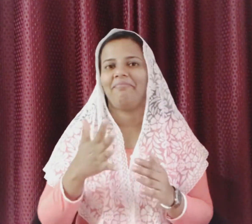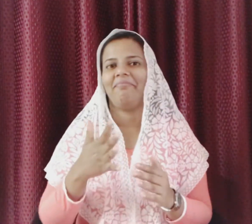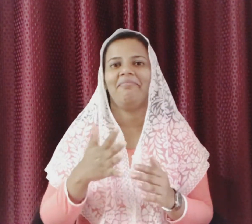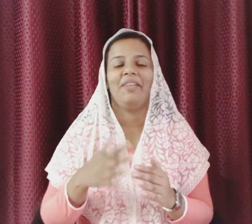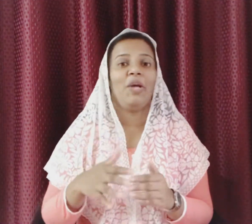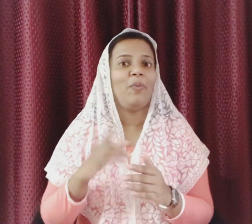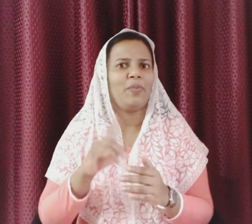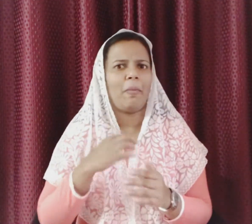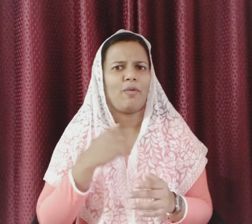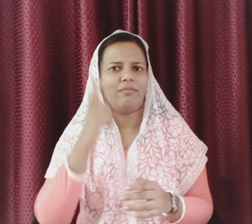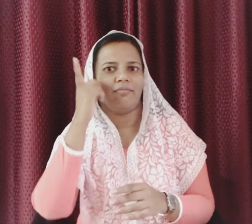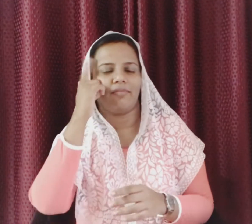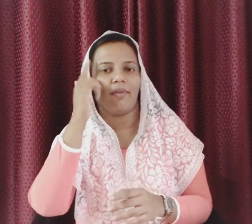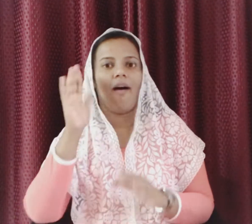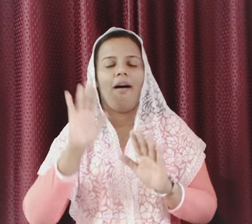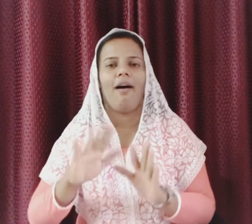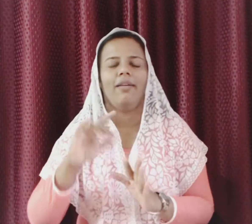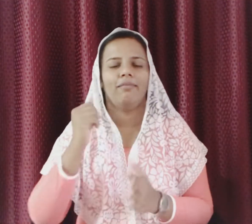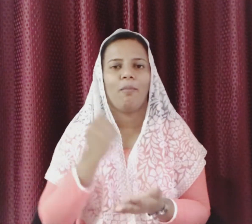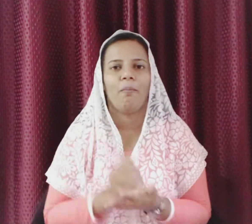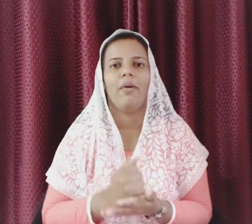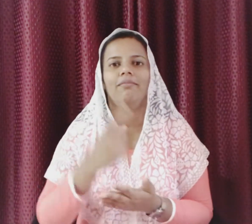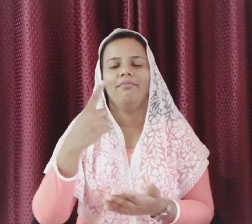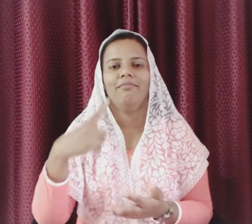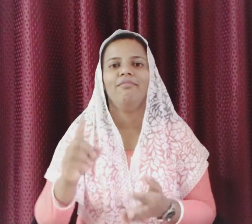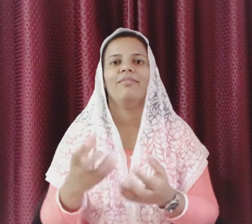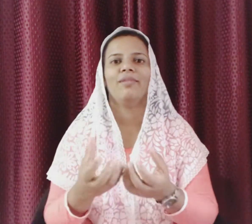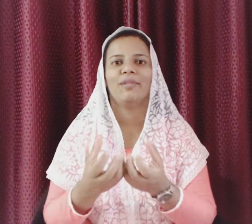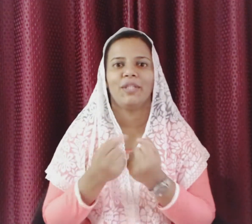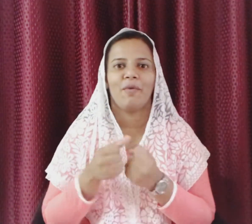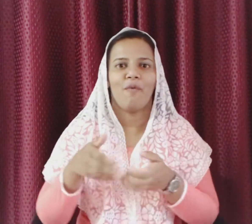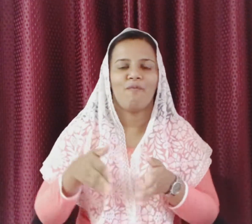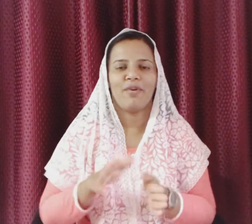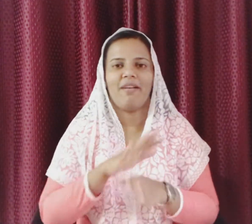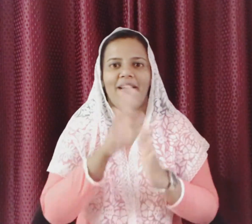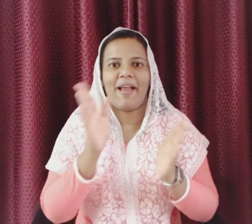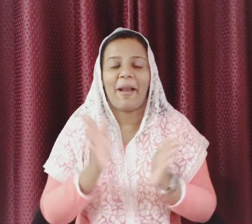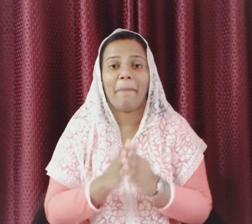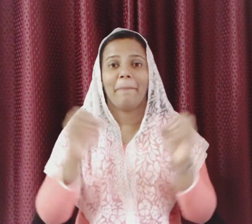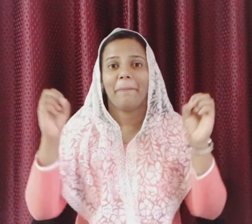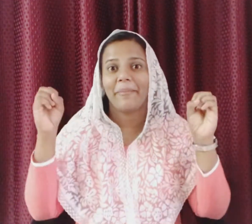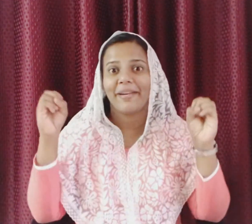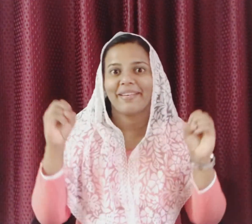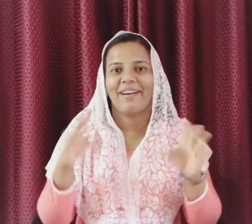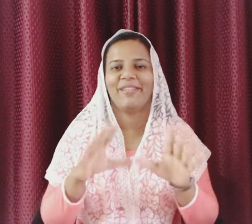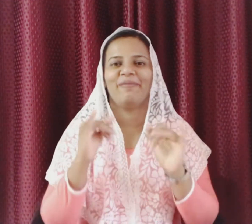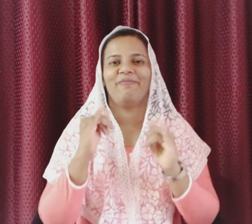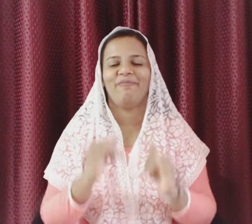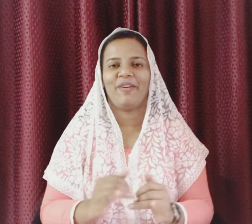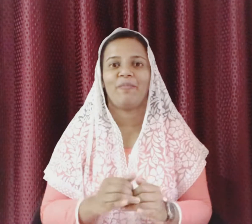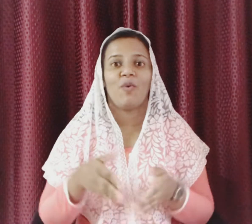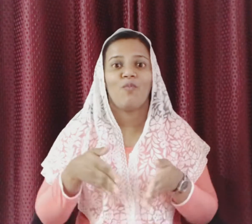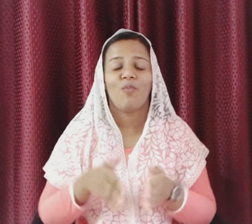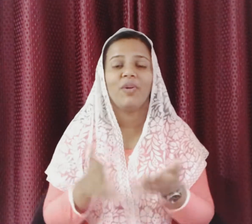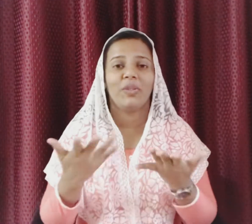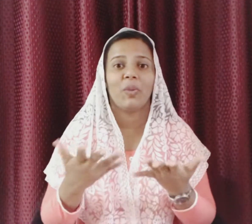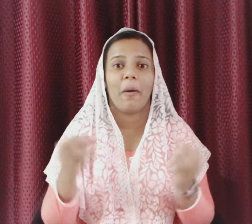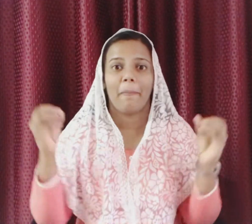കാര്യം നിരൂപിക്കും, അത് തന്നെ അത് നിനക്ക് സാധിക്കും, നിൻ്റെ വഴികളിൽ വെളിച്ചം പ്രകാശിക്കും. കണ്ടോ, നിൻ്റെ വഴികളിൽ എന്ത് പ്രകാശിക്കും?